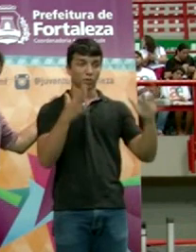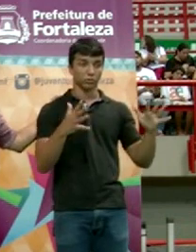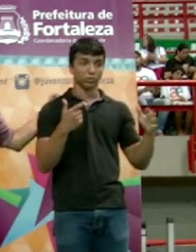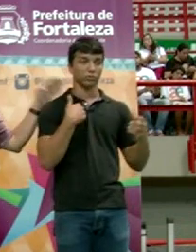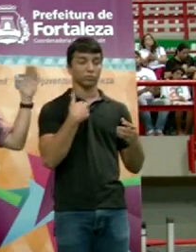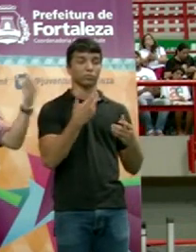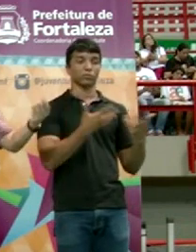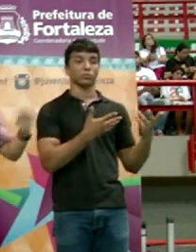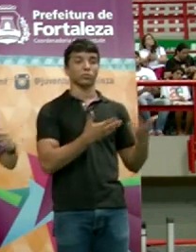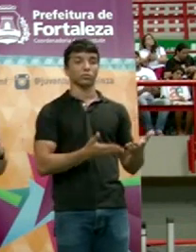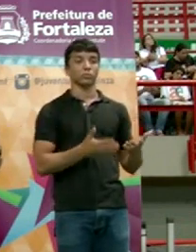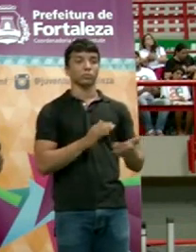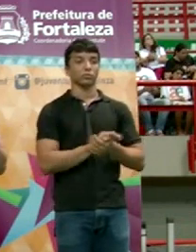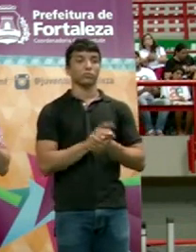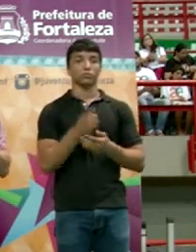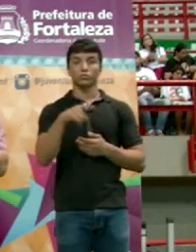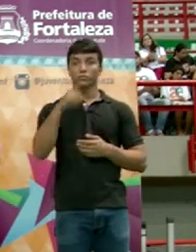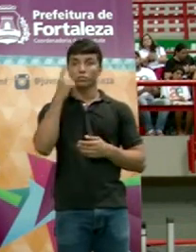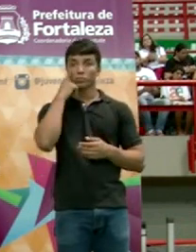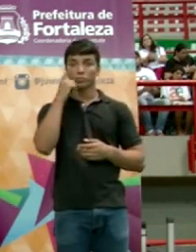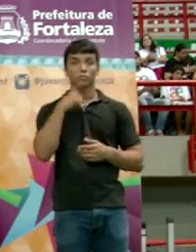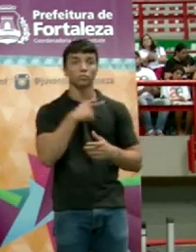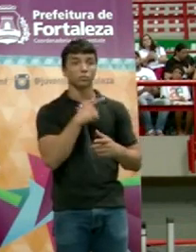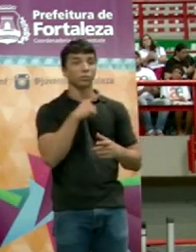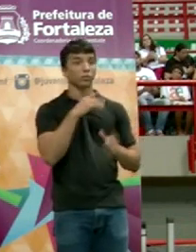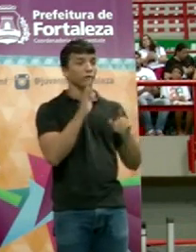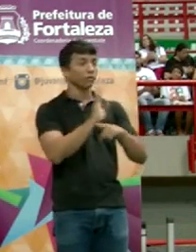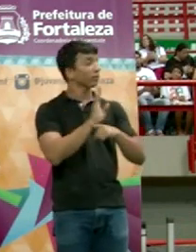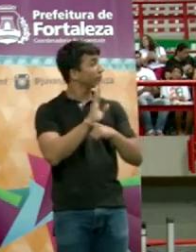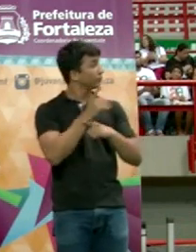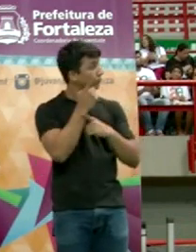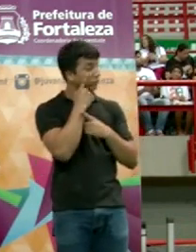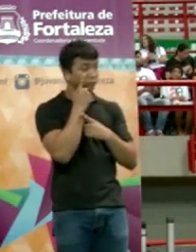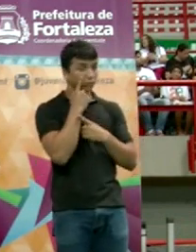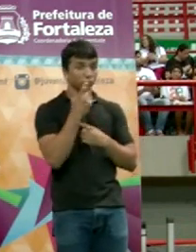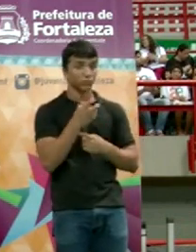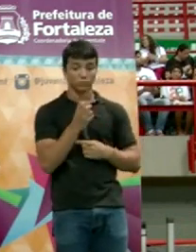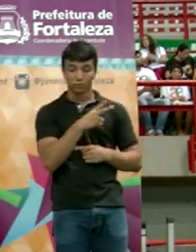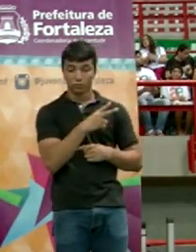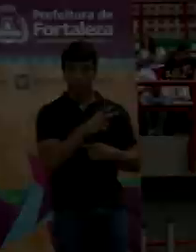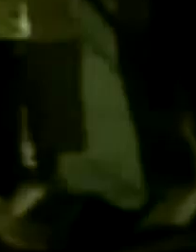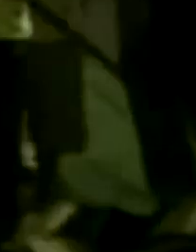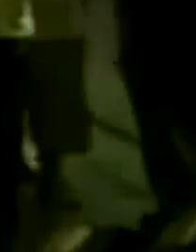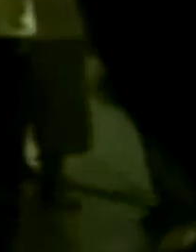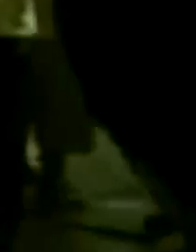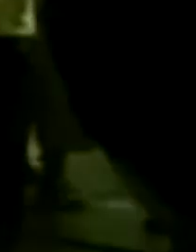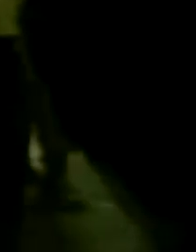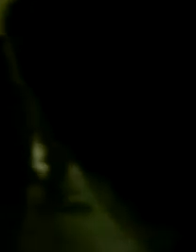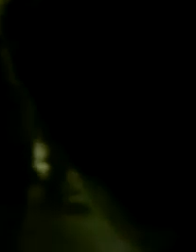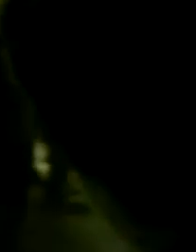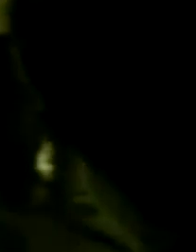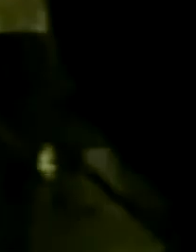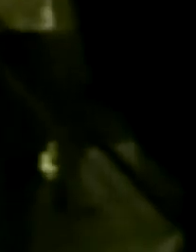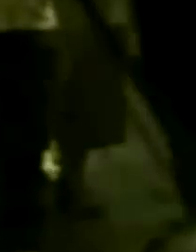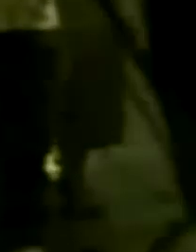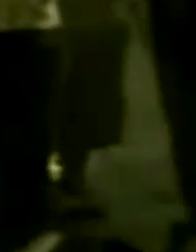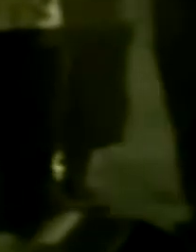amigo aqui. Em homenagem a vocês, eu trouxe esse vídeo para vocês ouvirem, prestarem atenção.